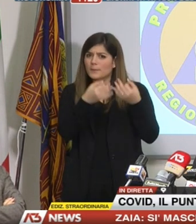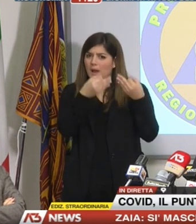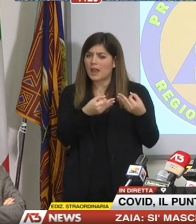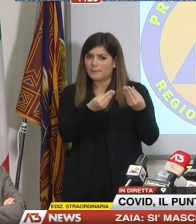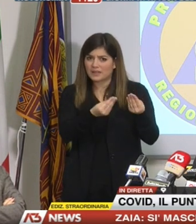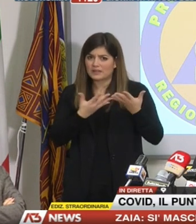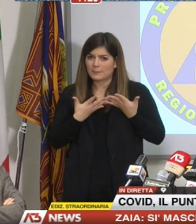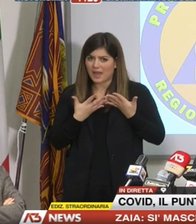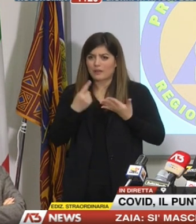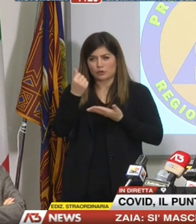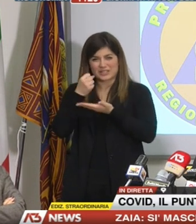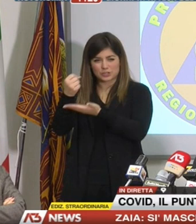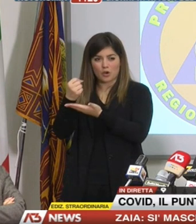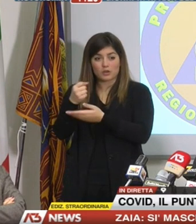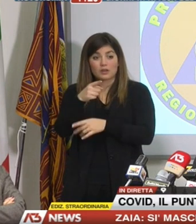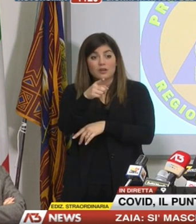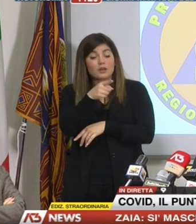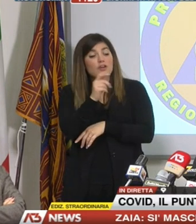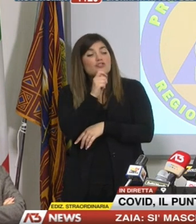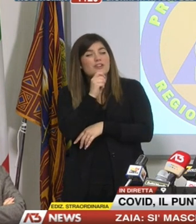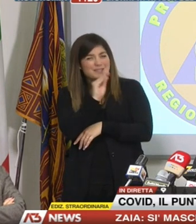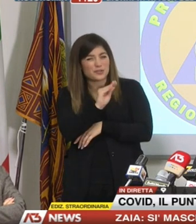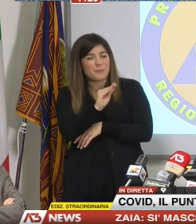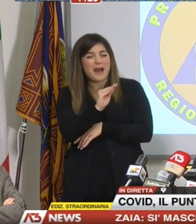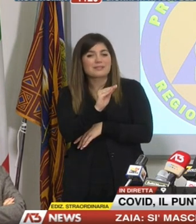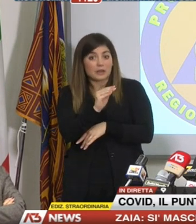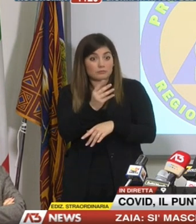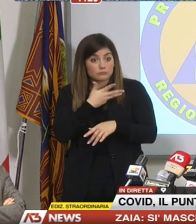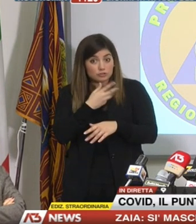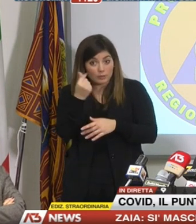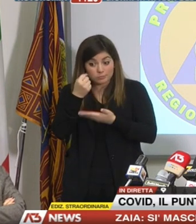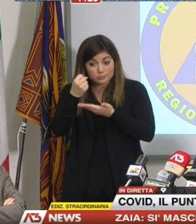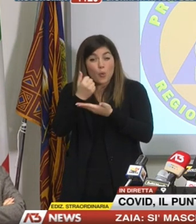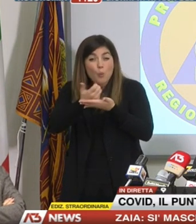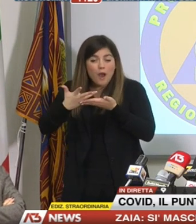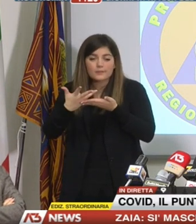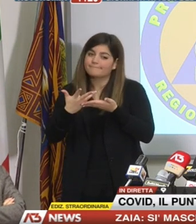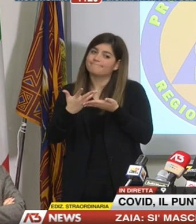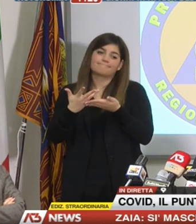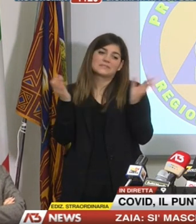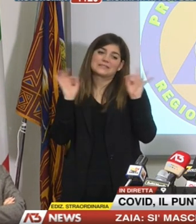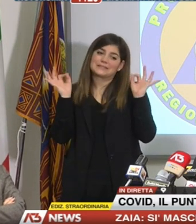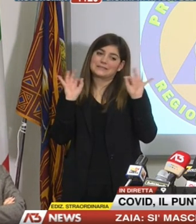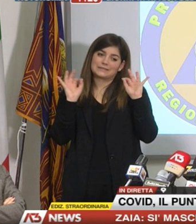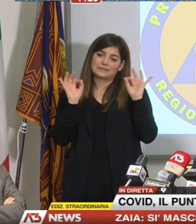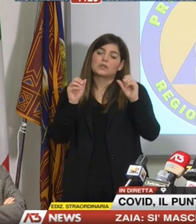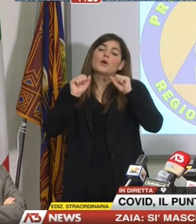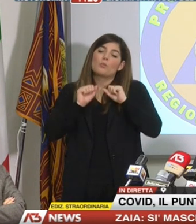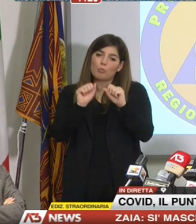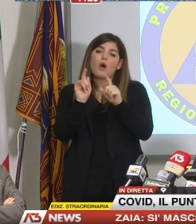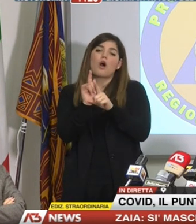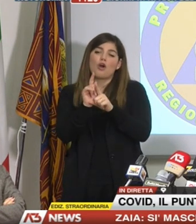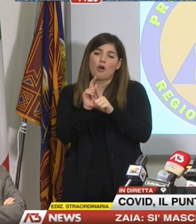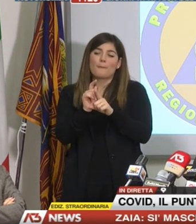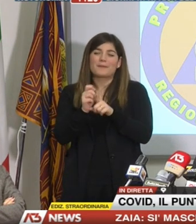anche una quantificazione? No. Che potrebbero essere? No, nel senso che immagino lo faranno sempre con la modalità Agenzia delle Entrate,